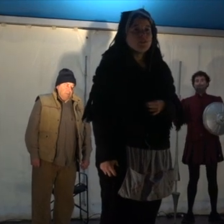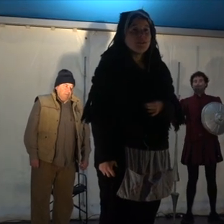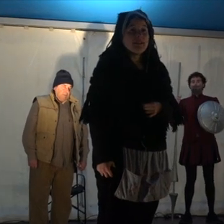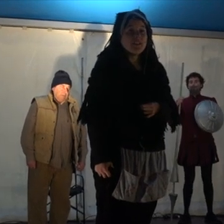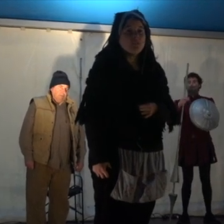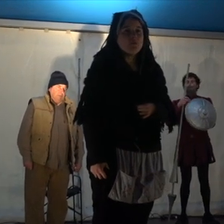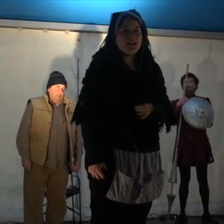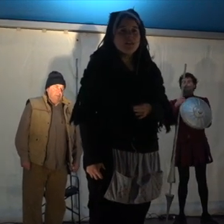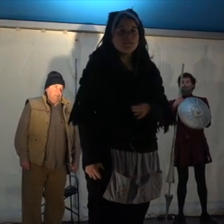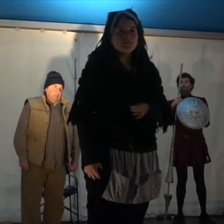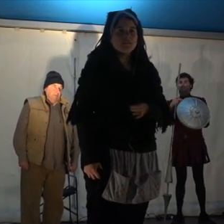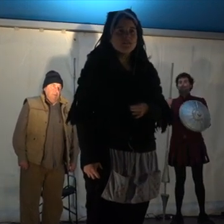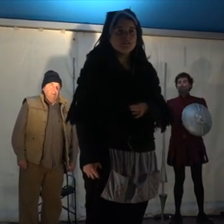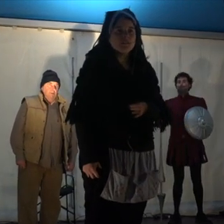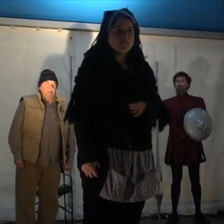¿Sabéis lo que pasa en el lugar?